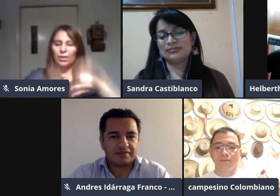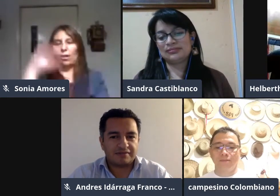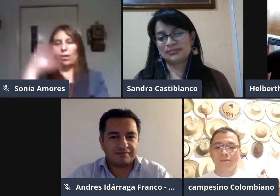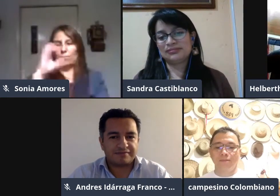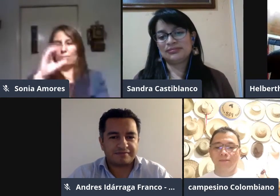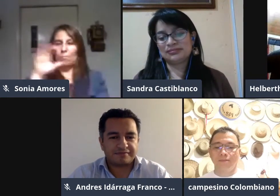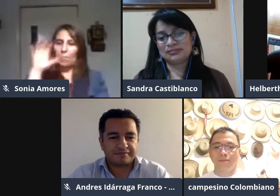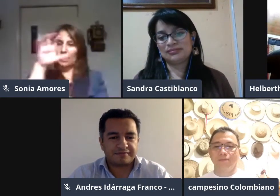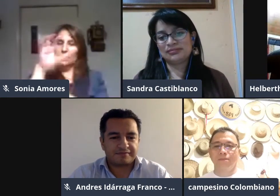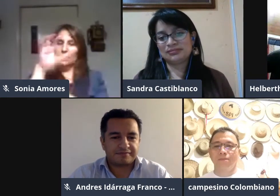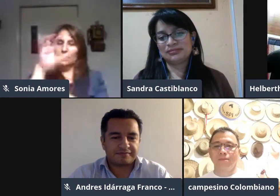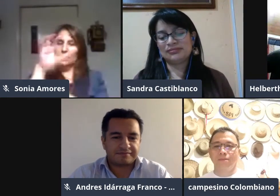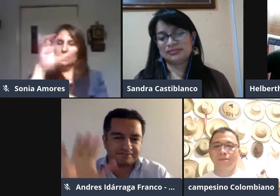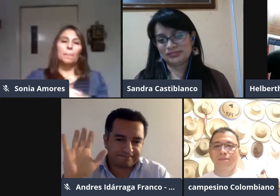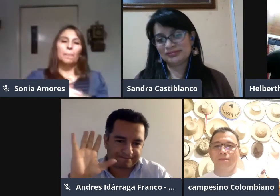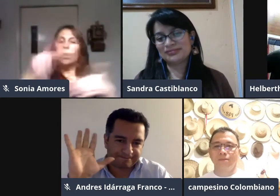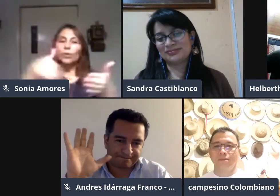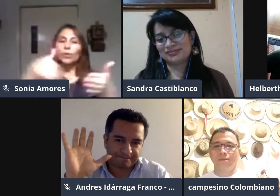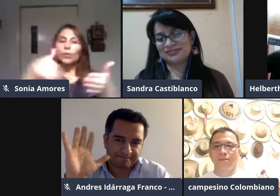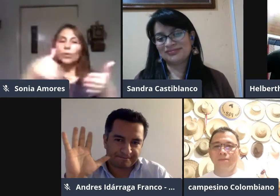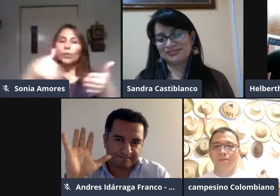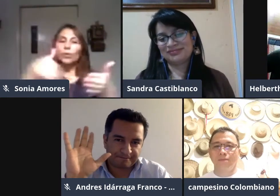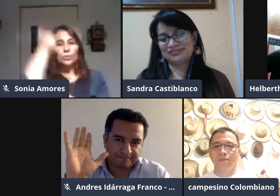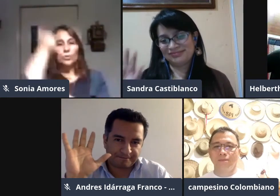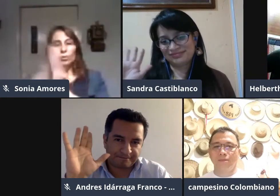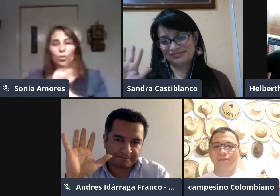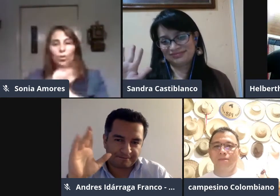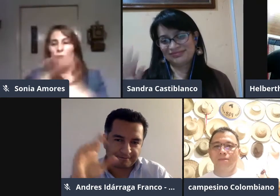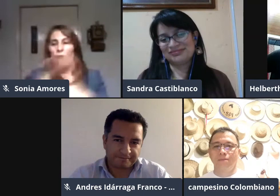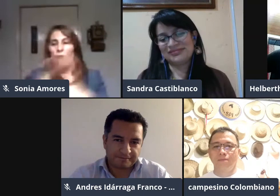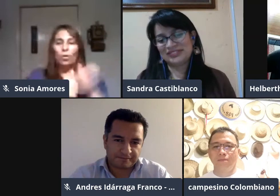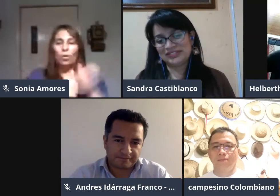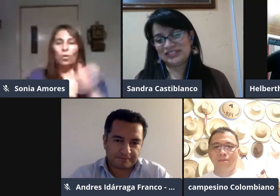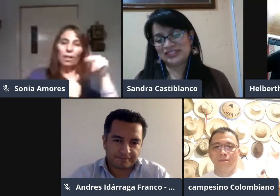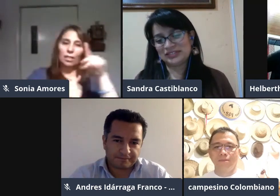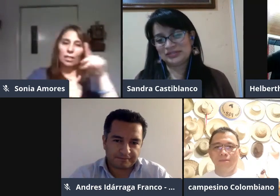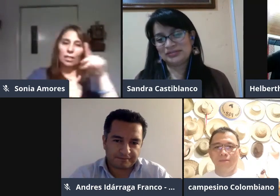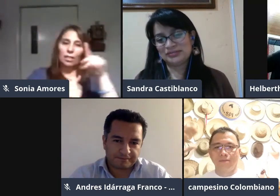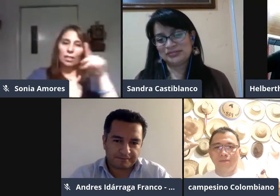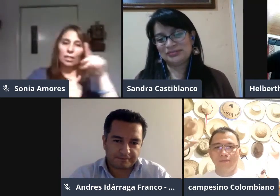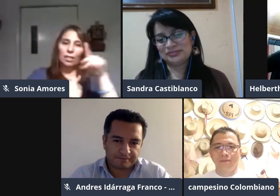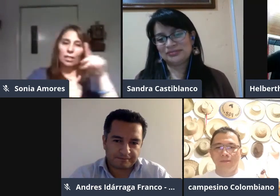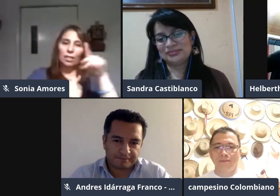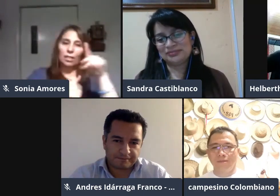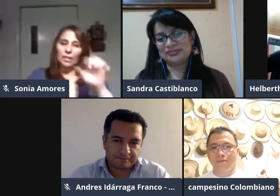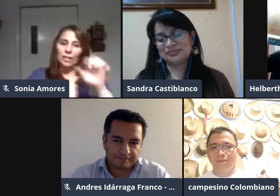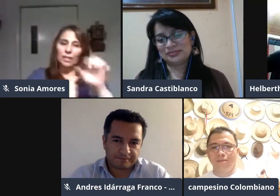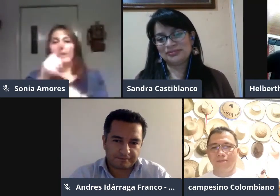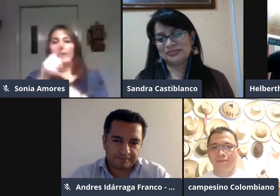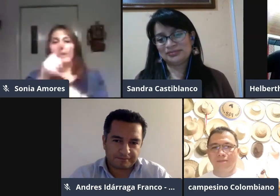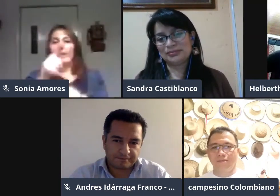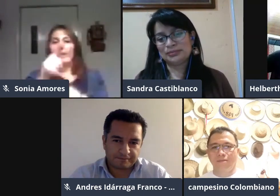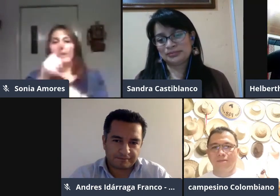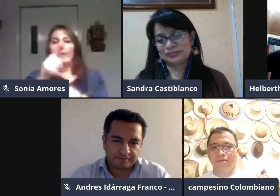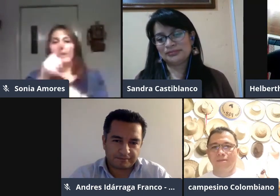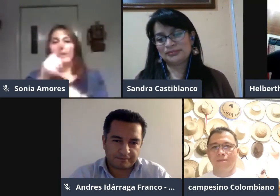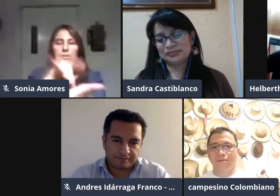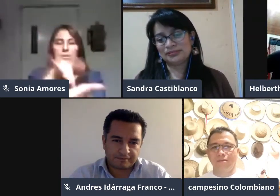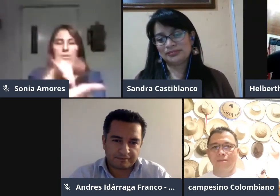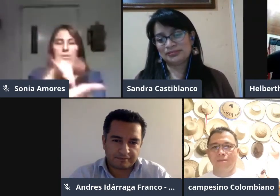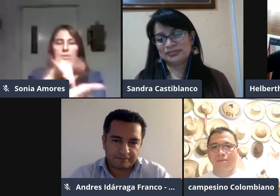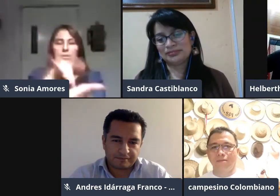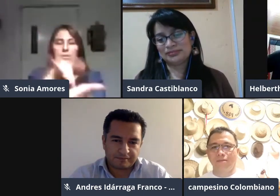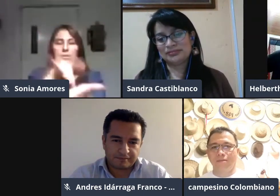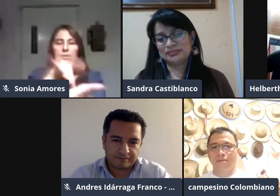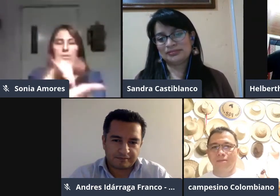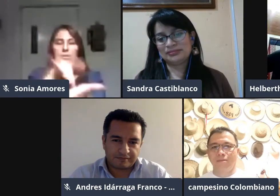Andrés, Germán, Sandra, profesora Sonia Mores y todos los demás asistentes, muchas gracias por estar